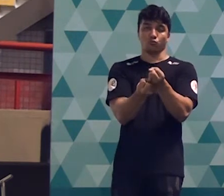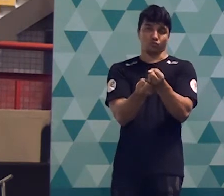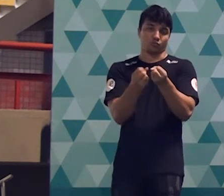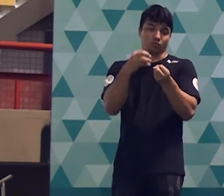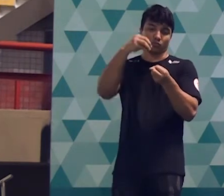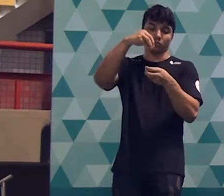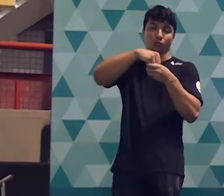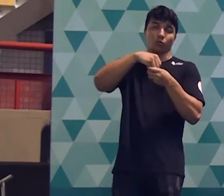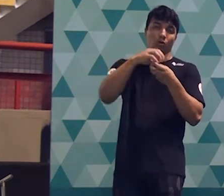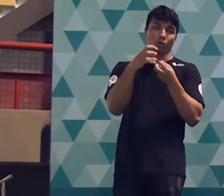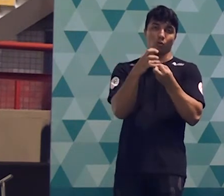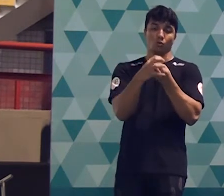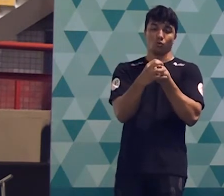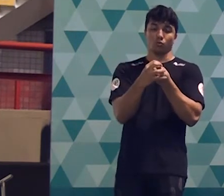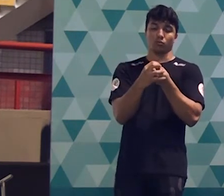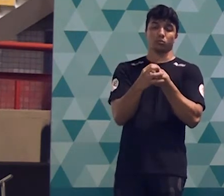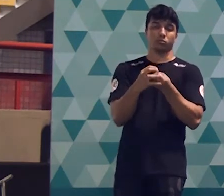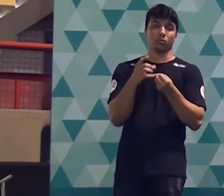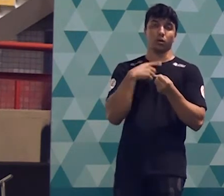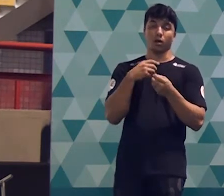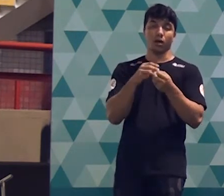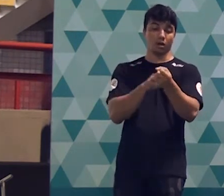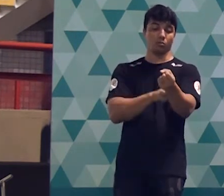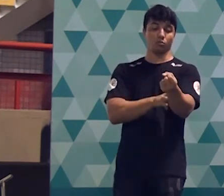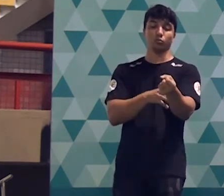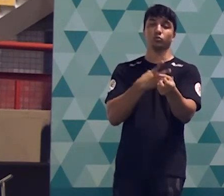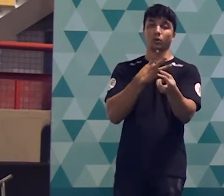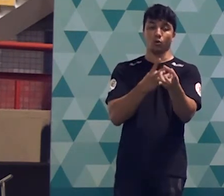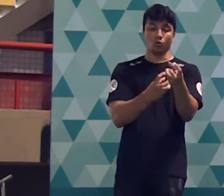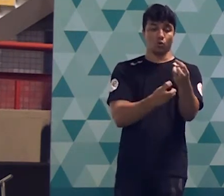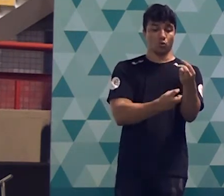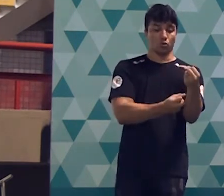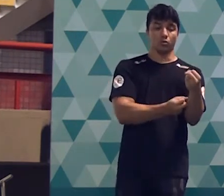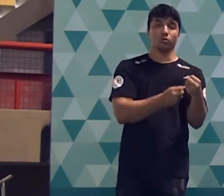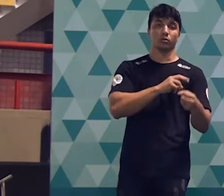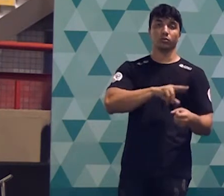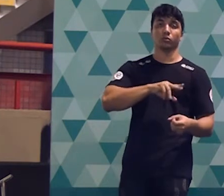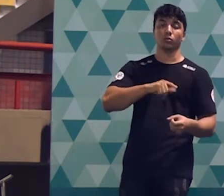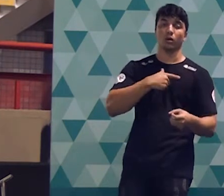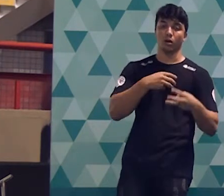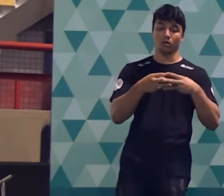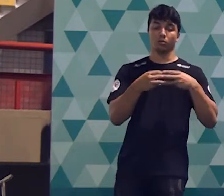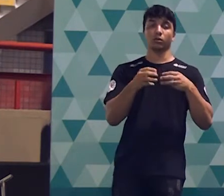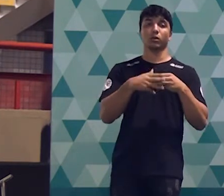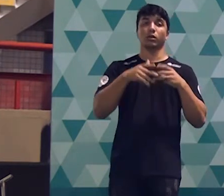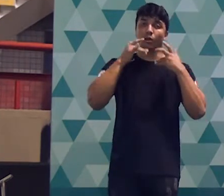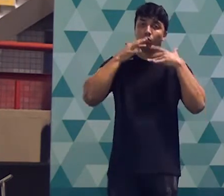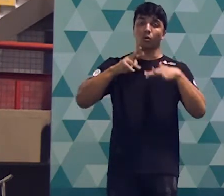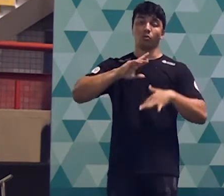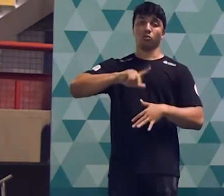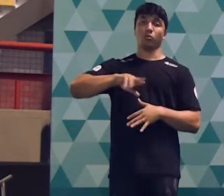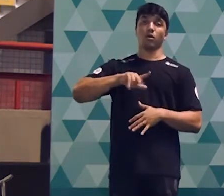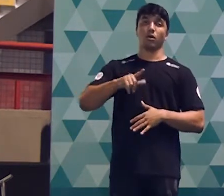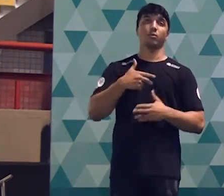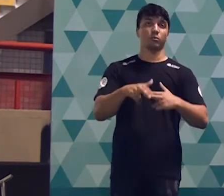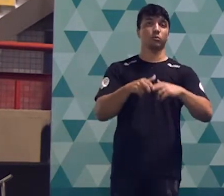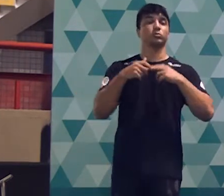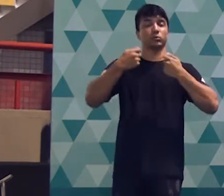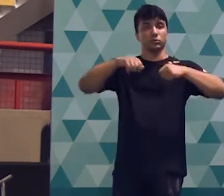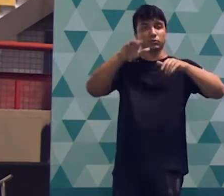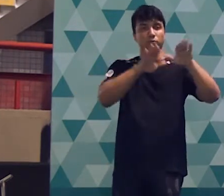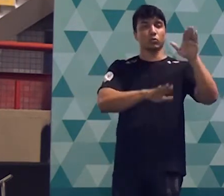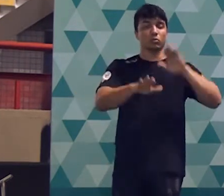casca? É o músculo da gente dentro da pele quando ele não é um processo natural. Tá? Então,